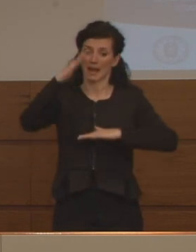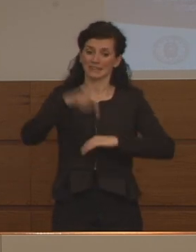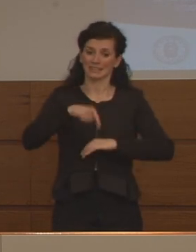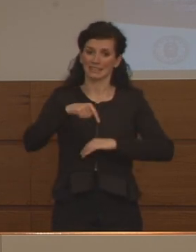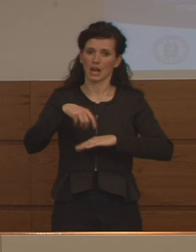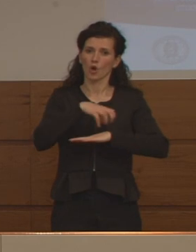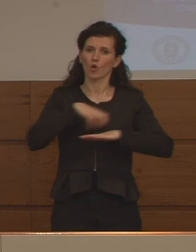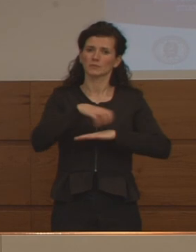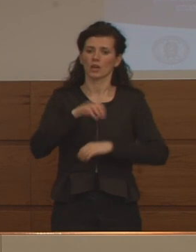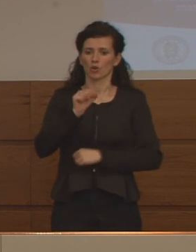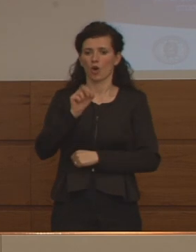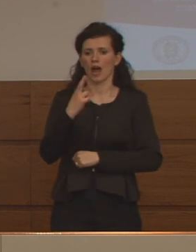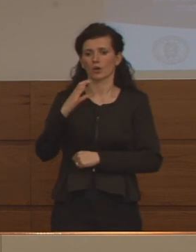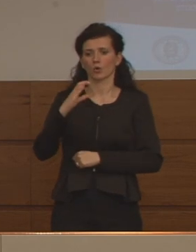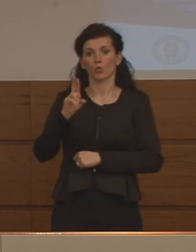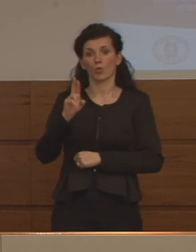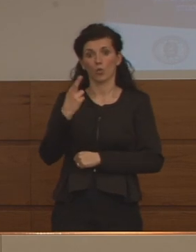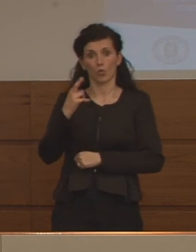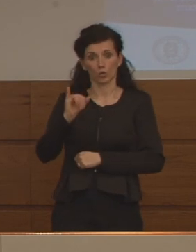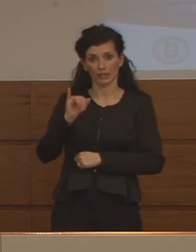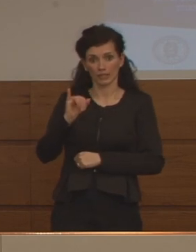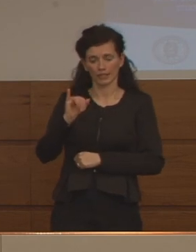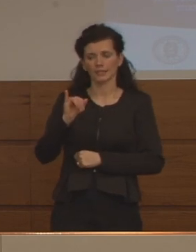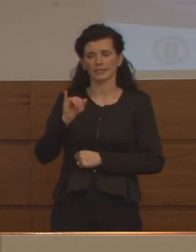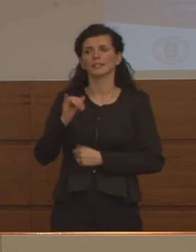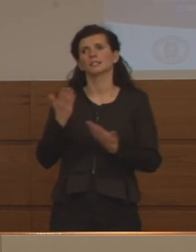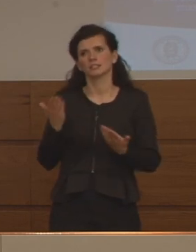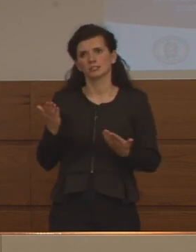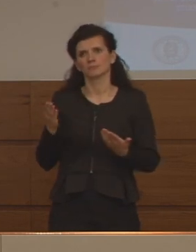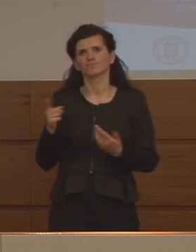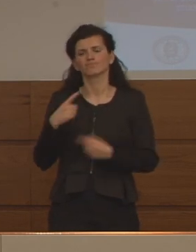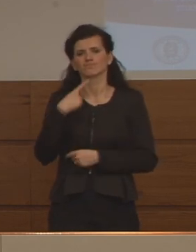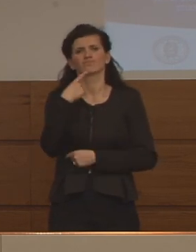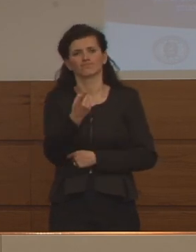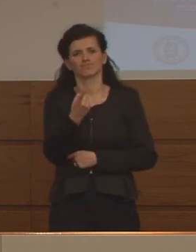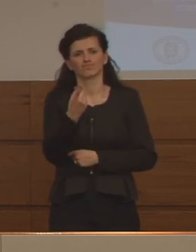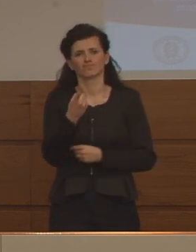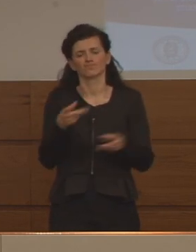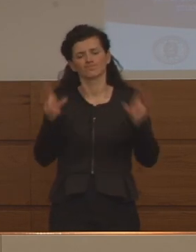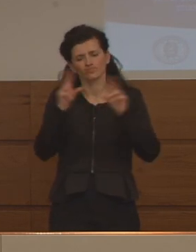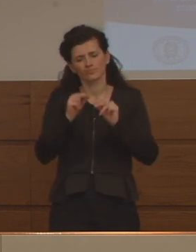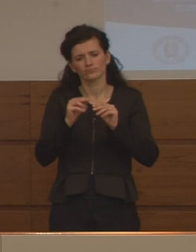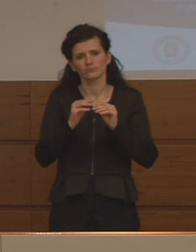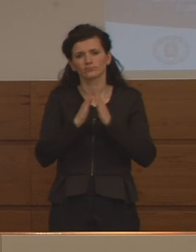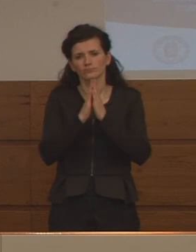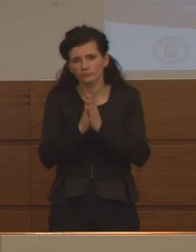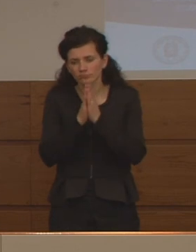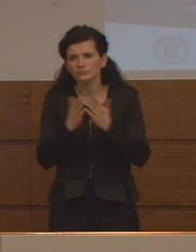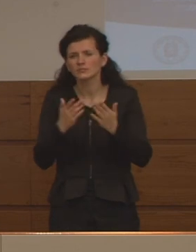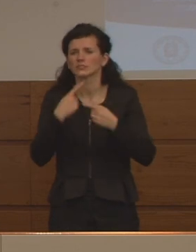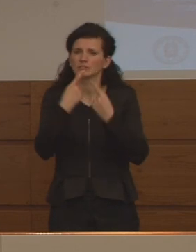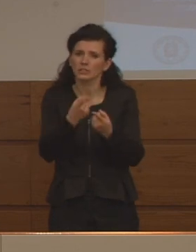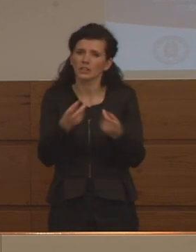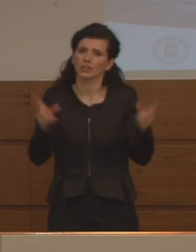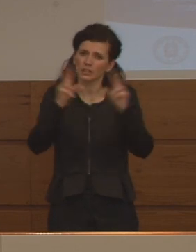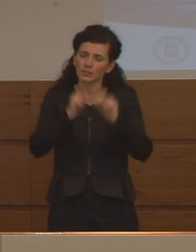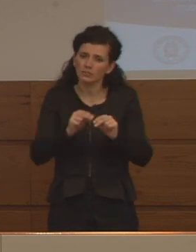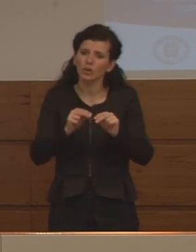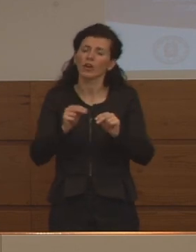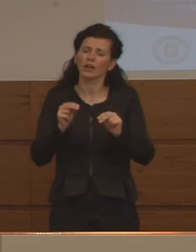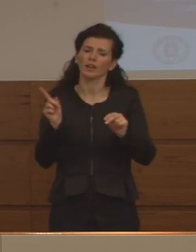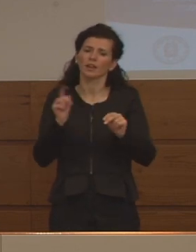definito la sua una richiesta una preghiera accorata vie credo che abbia scelto in